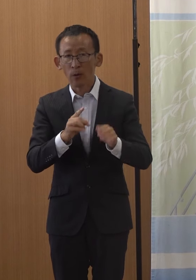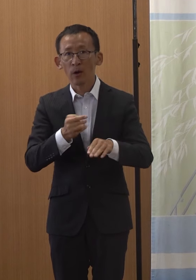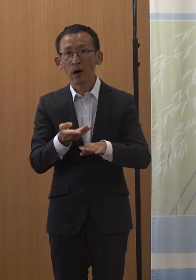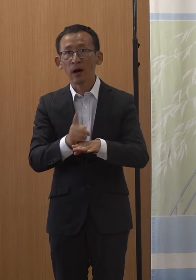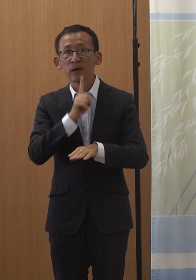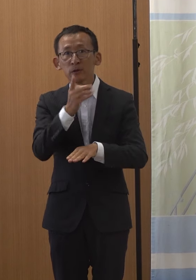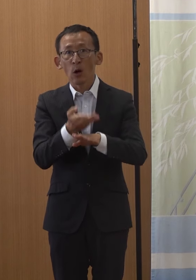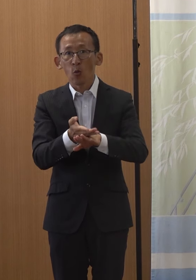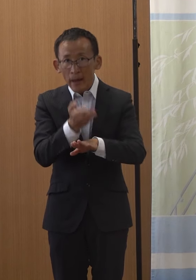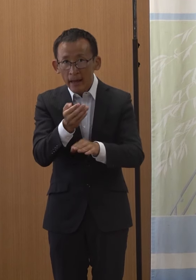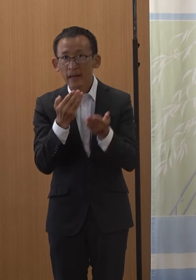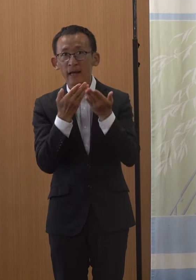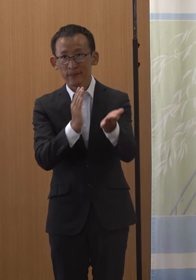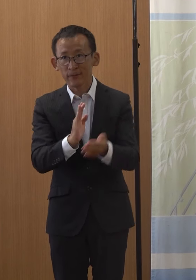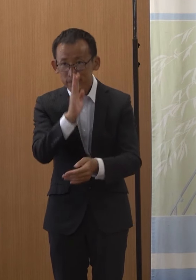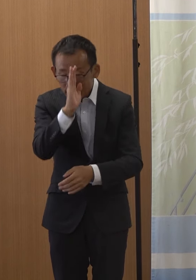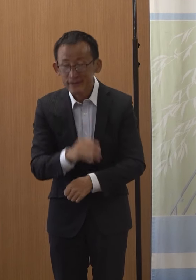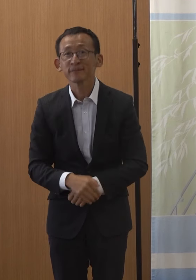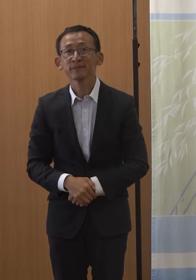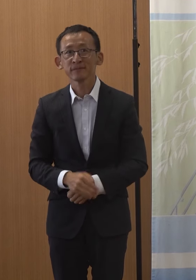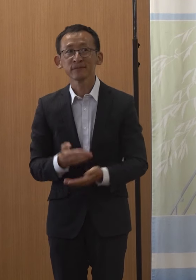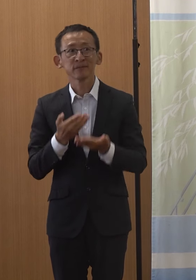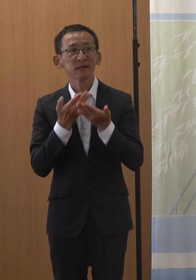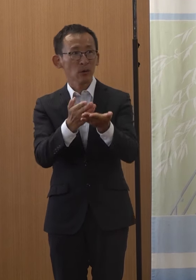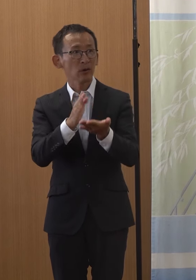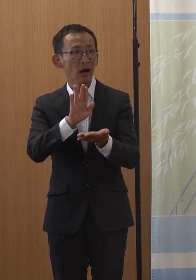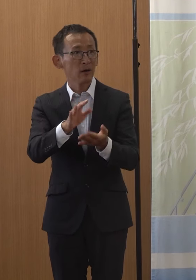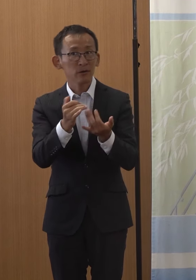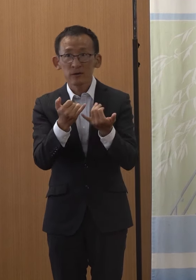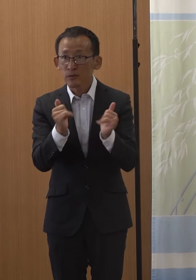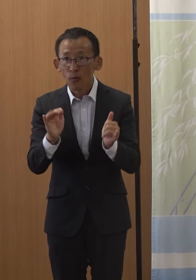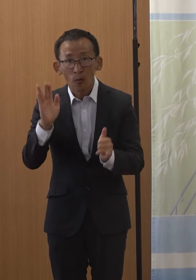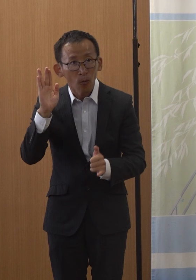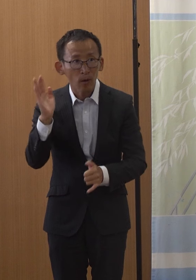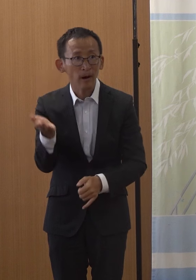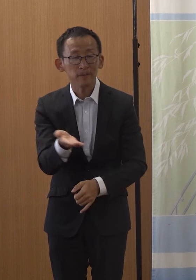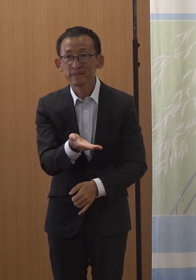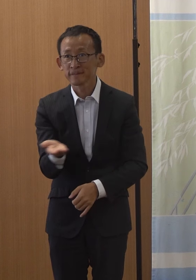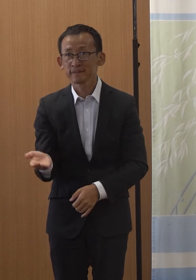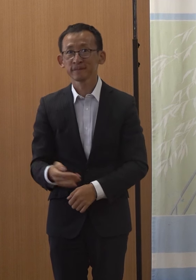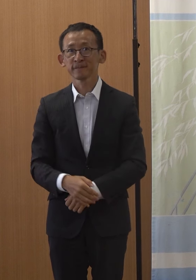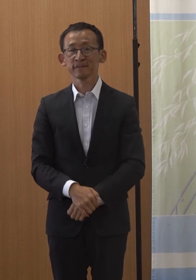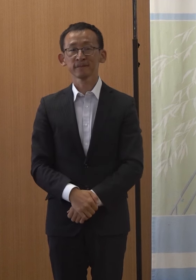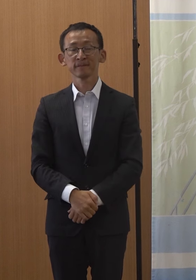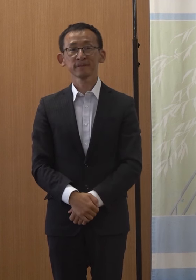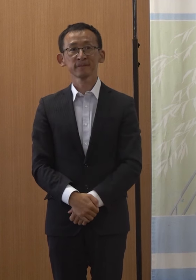問をお願いいたします。質問のある方いらっしゃいますでしょうか。